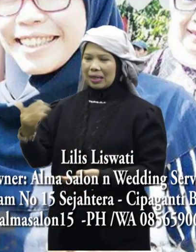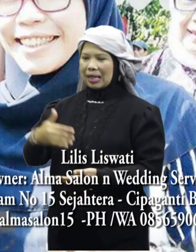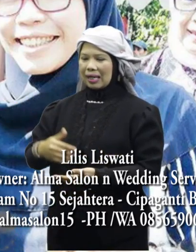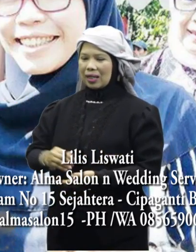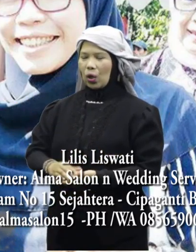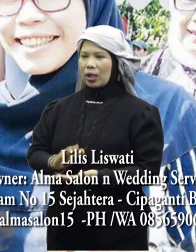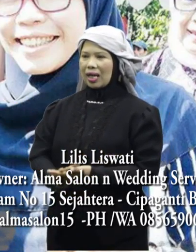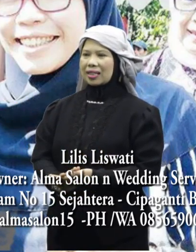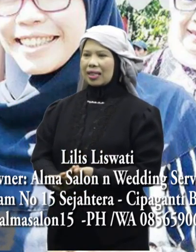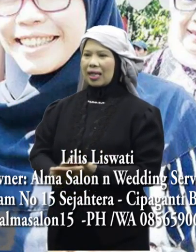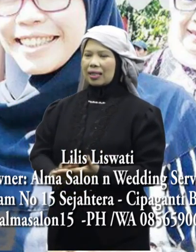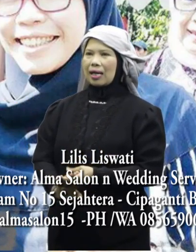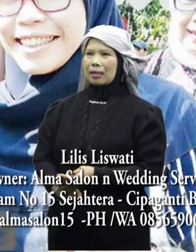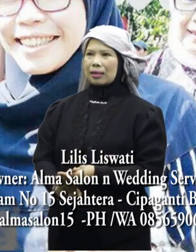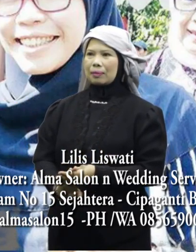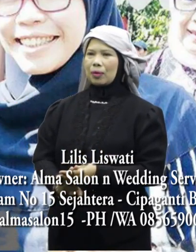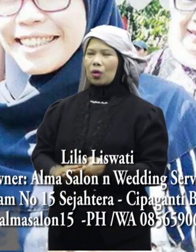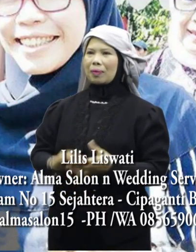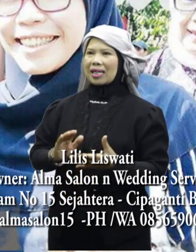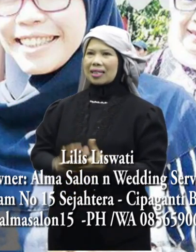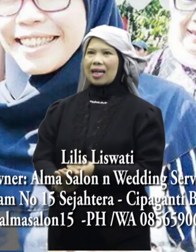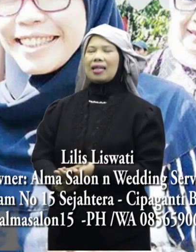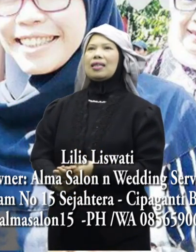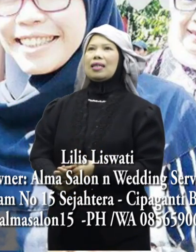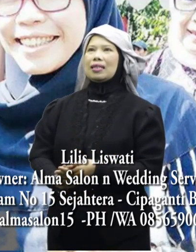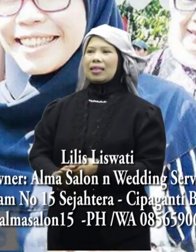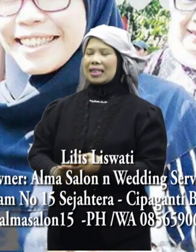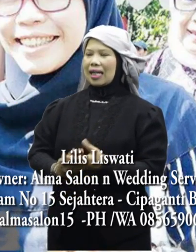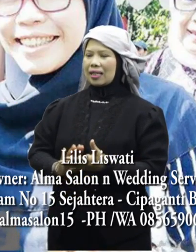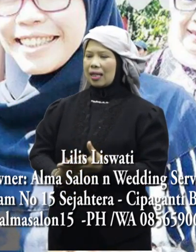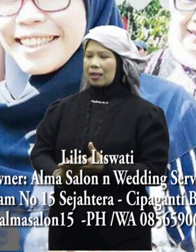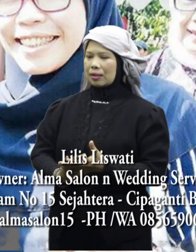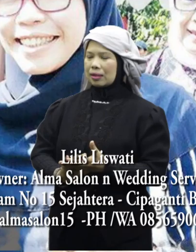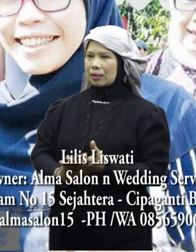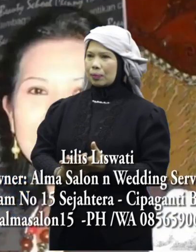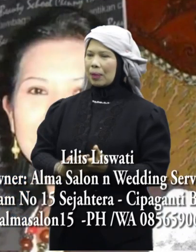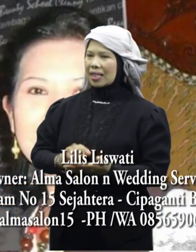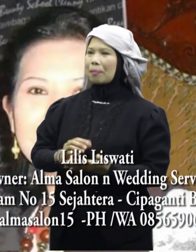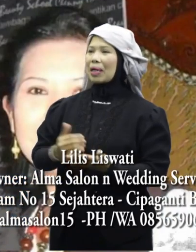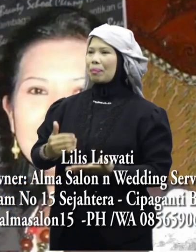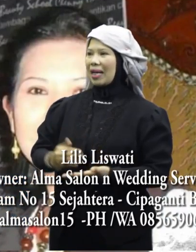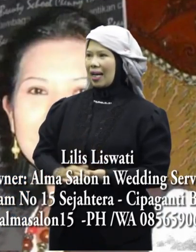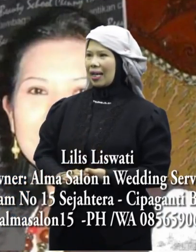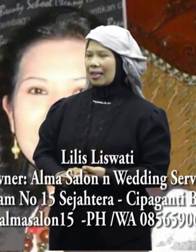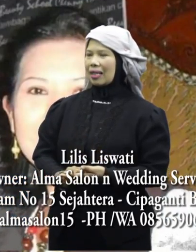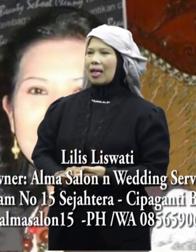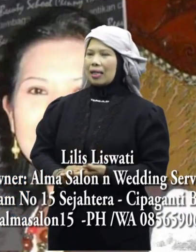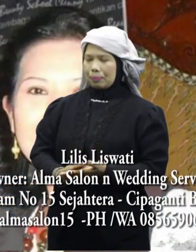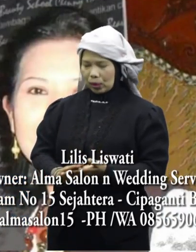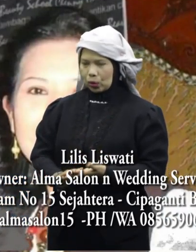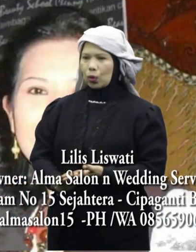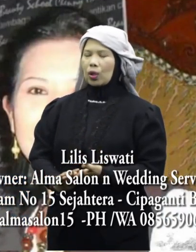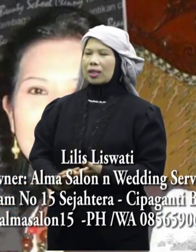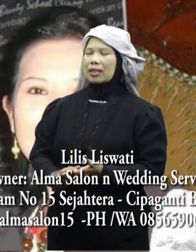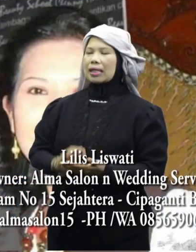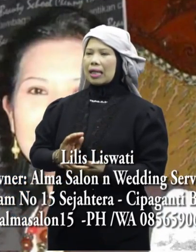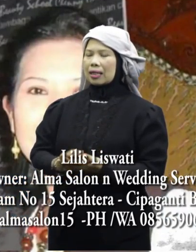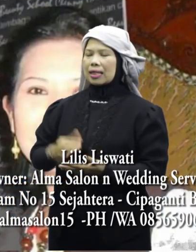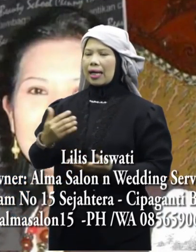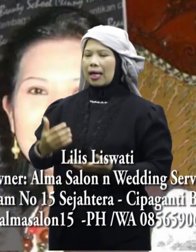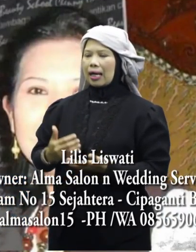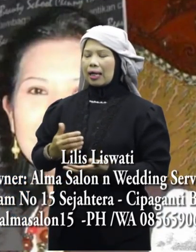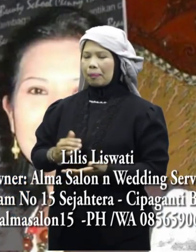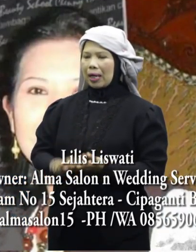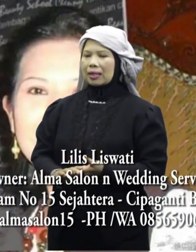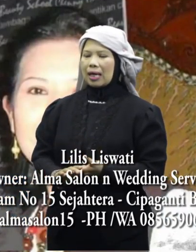saya nge-hire orang. Betul. Ternyata beliau merasa istilahnya merasa yang paling benar. Lebih jago ya. Betul. Okay,